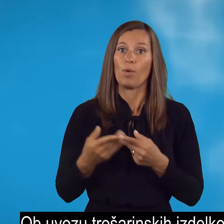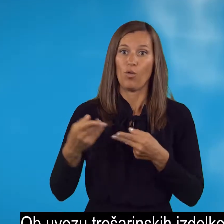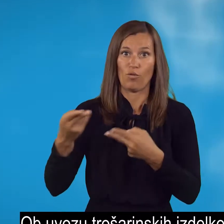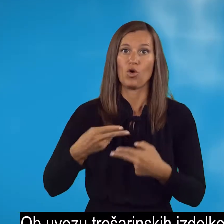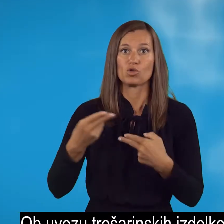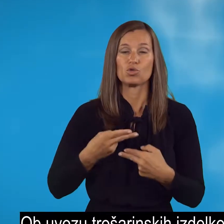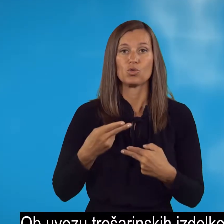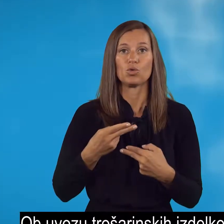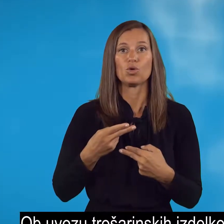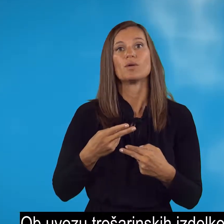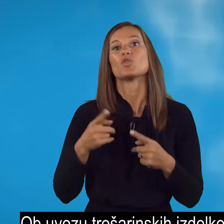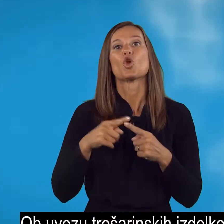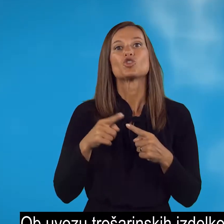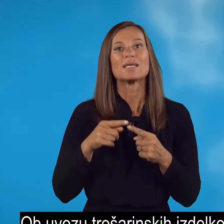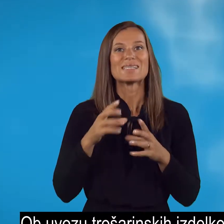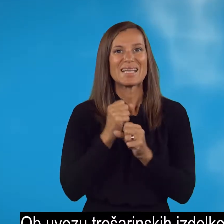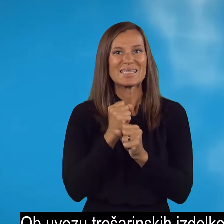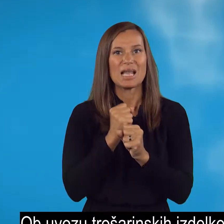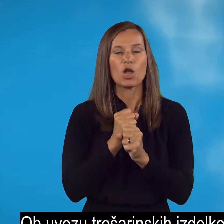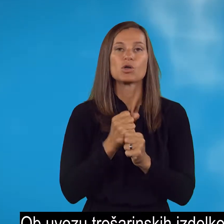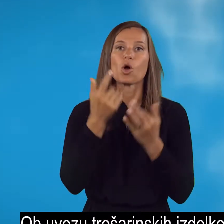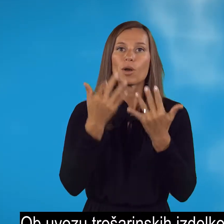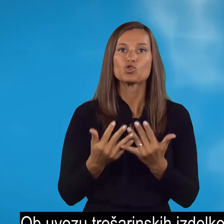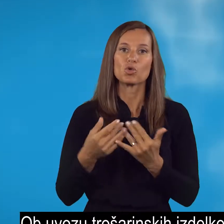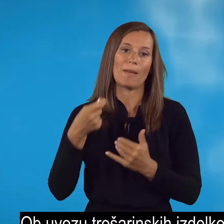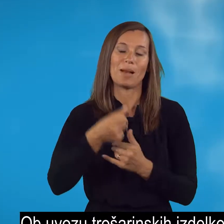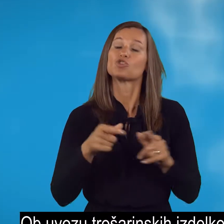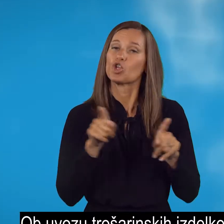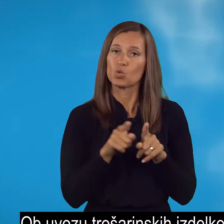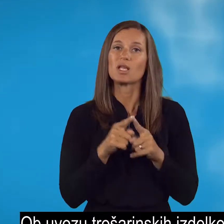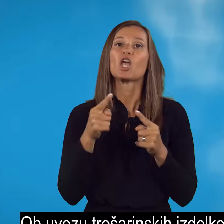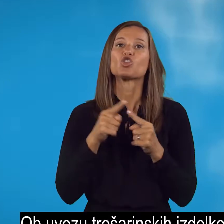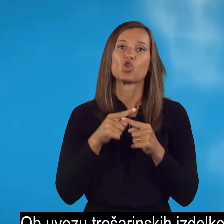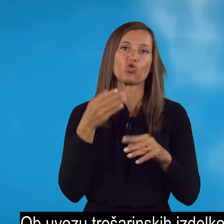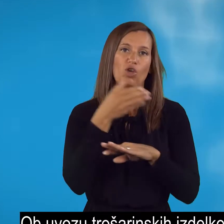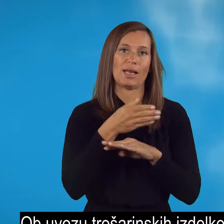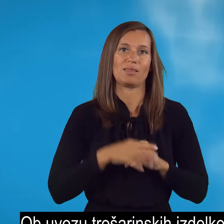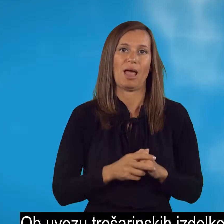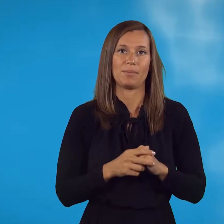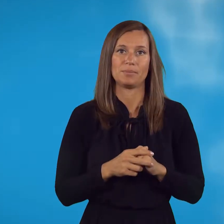uvozu trošarinskih izdelkov se obračuna in plača tudi trošarina.